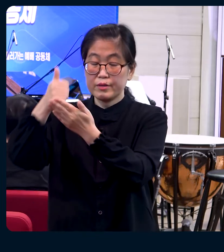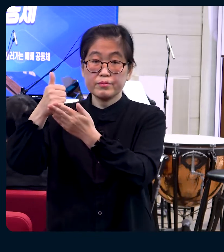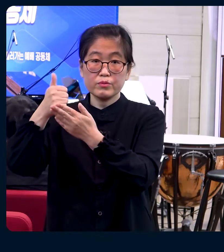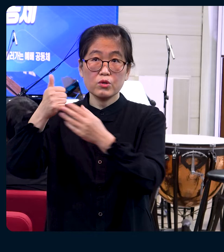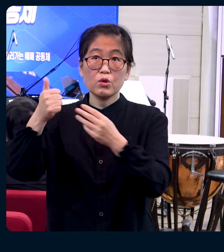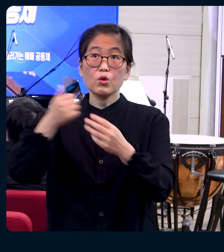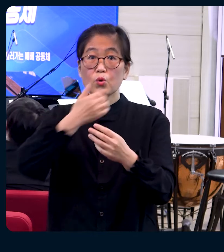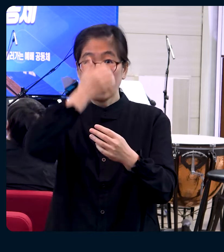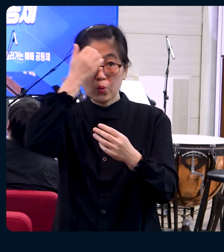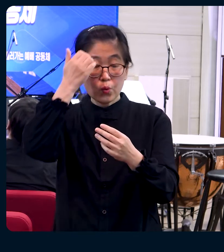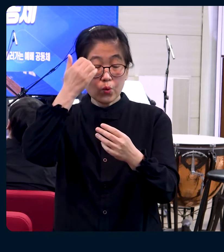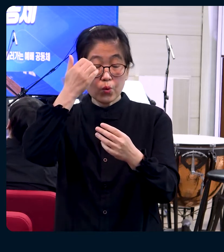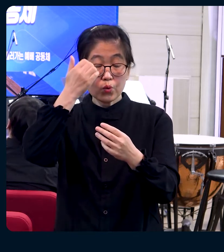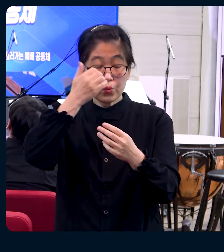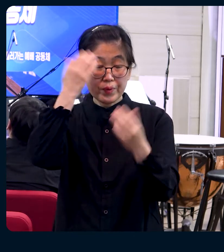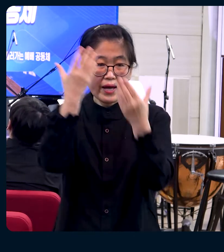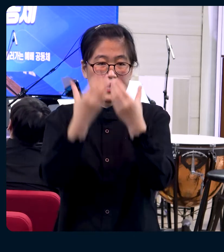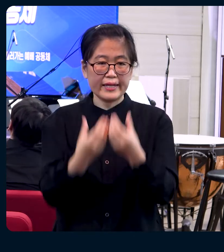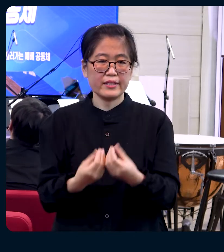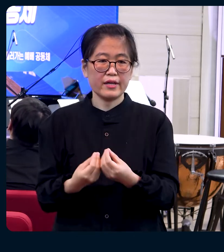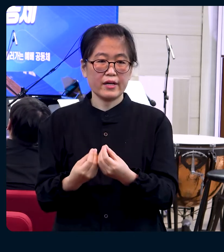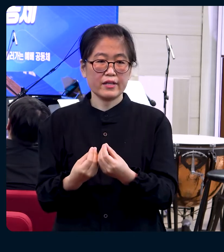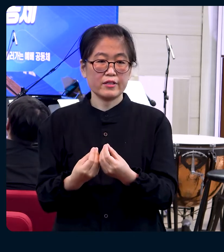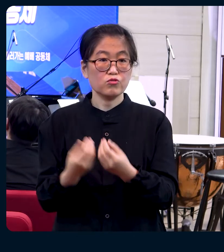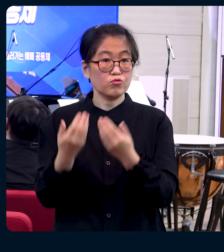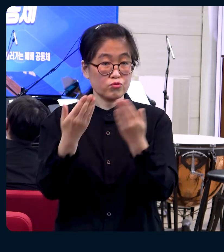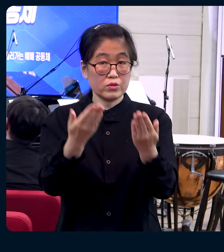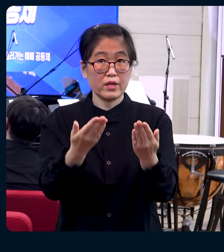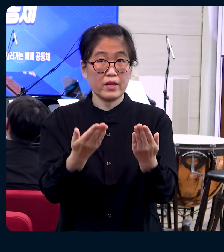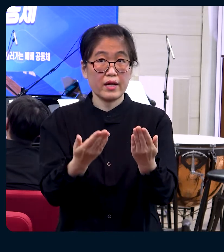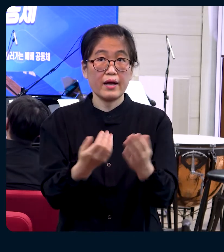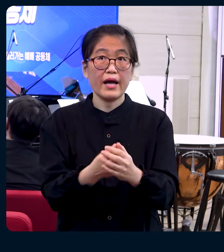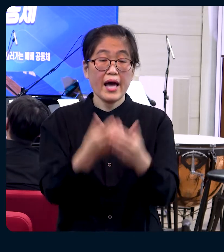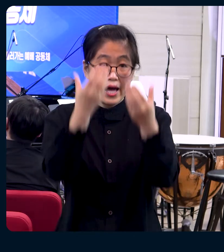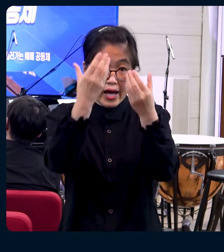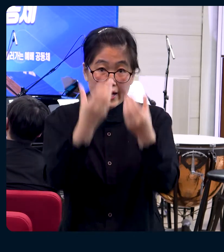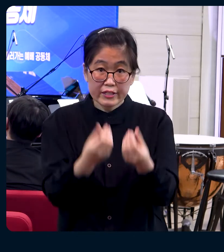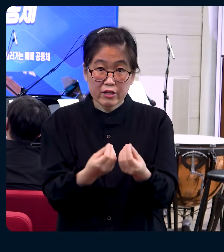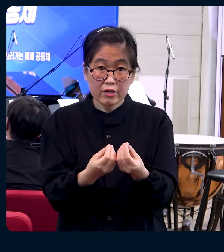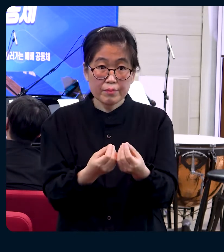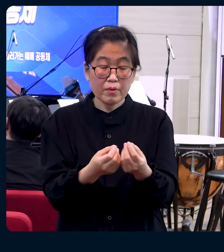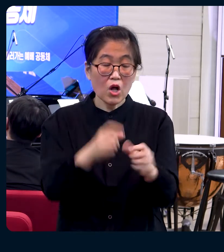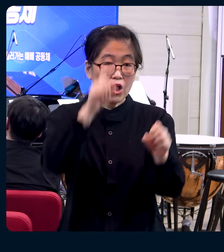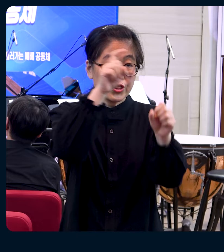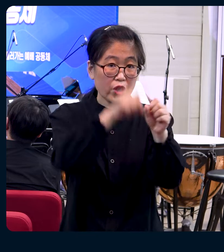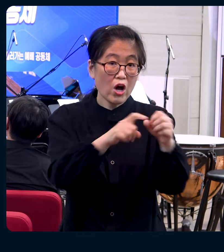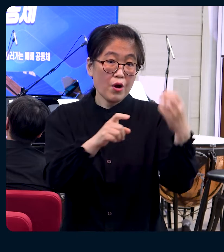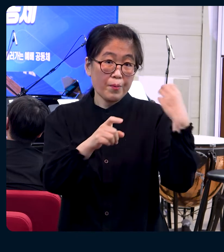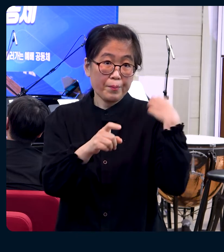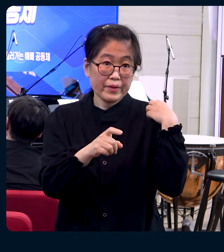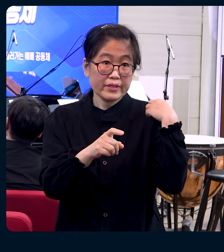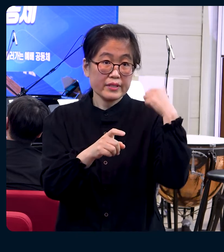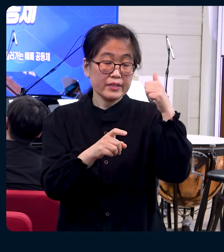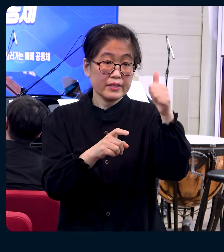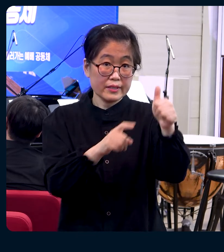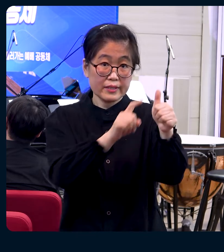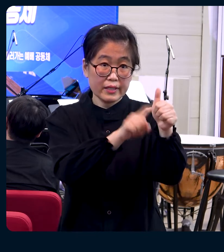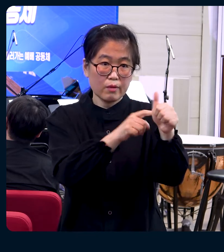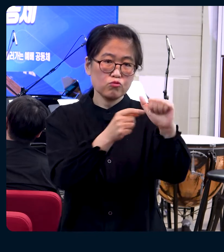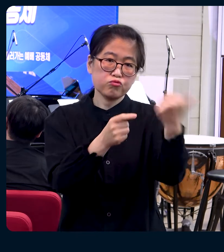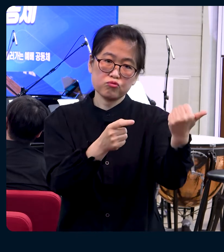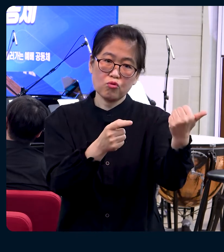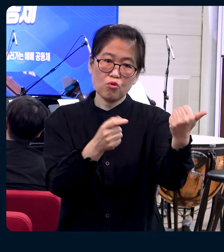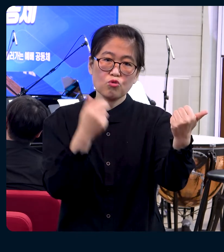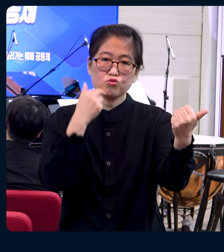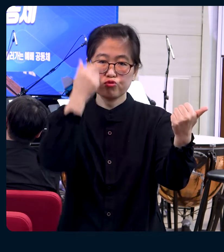하나님이 요셉에게 꿈을 해석하는 능력을 주셨습니다. 그 꿈의 해석은 뭐냐면 떡 맡은 관원장은 죽을